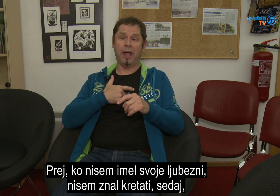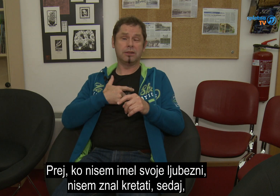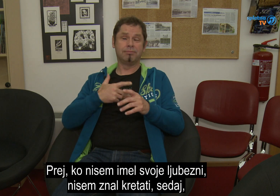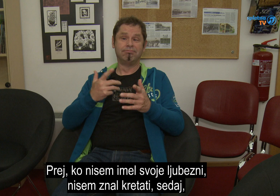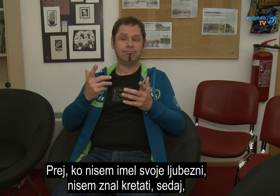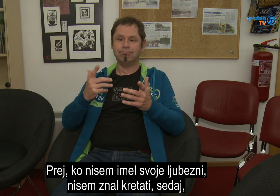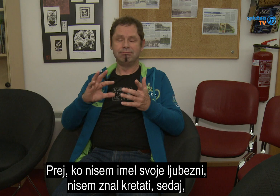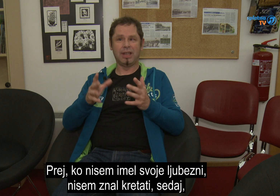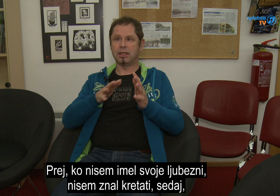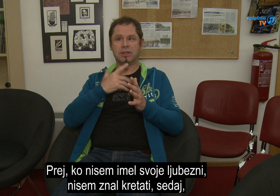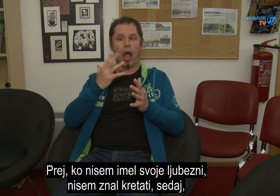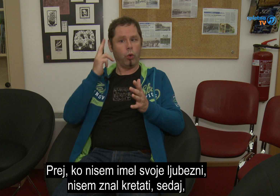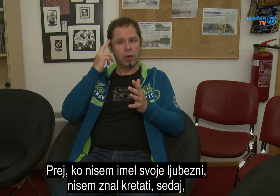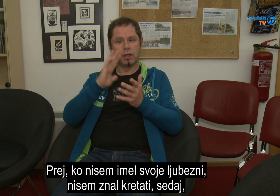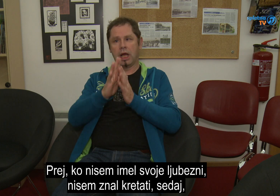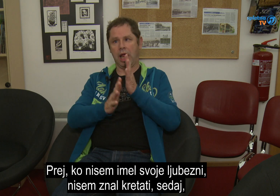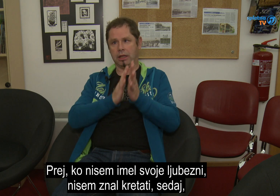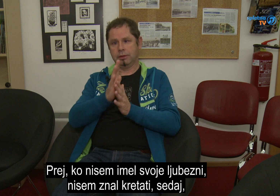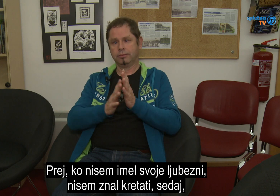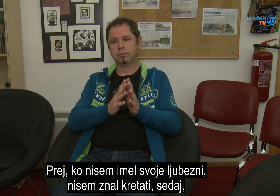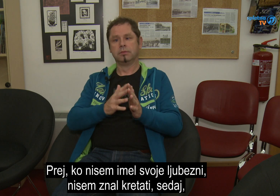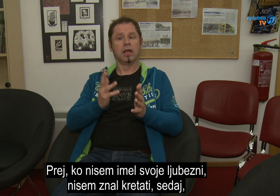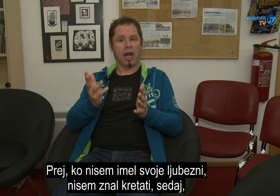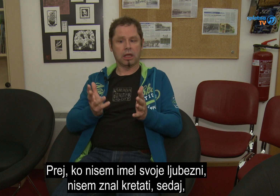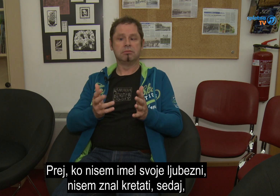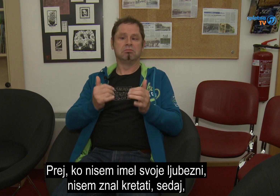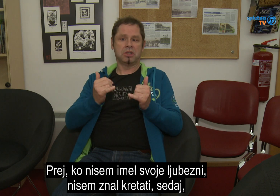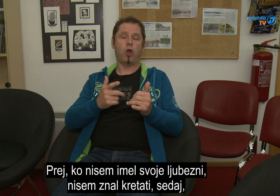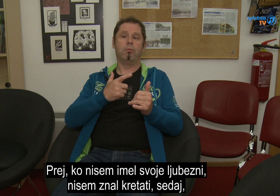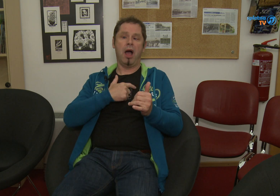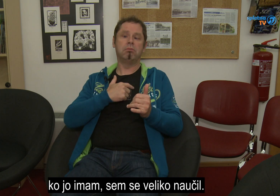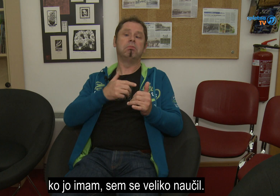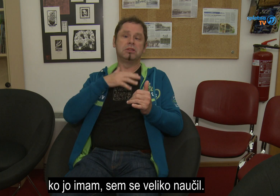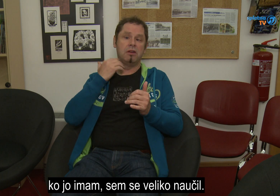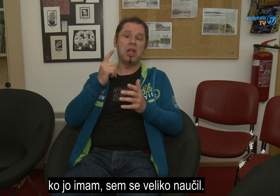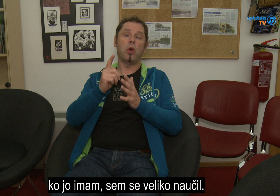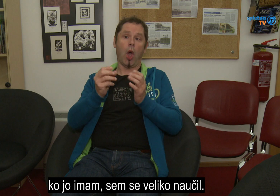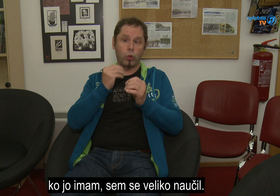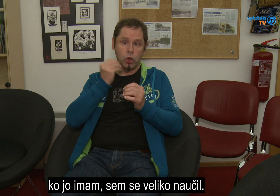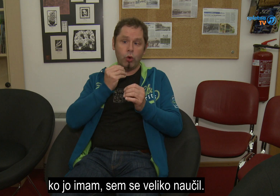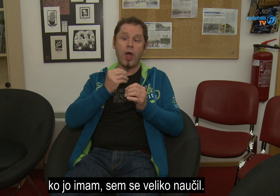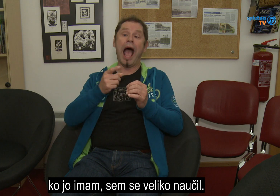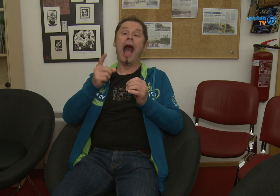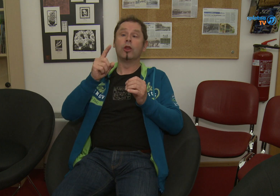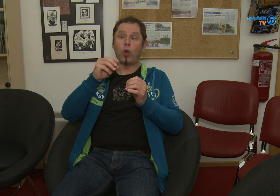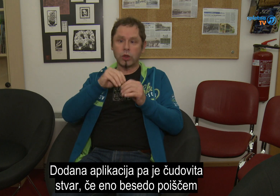ljubezen, nisem znal kretati. Zdaj, ko imam, pa se veliko naučil,